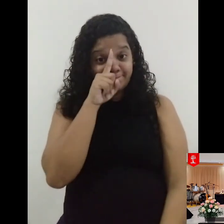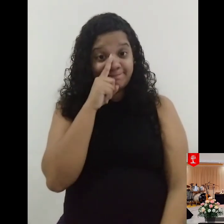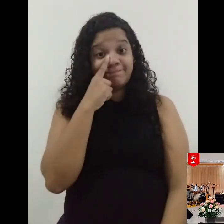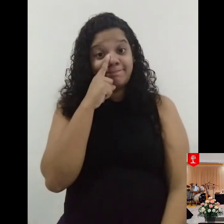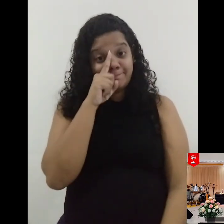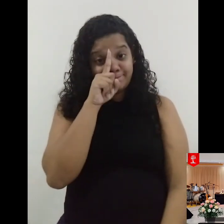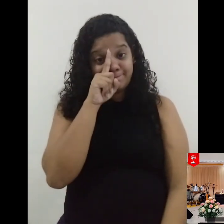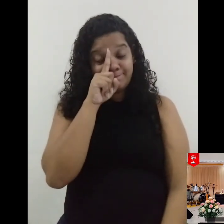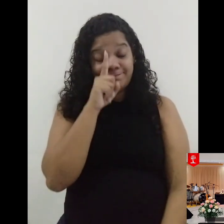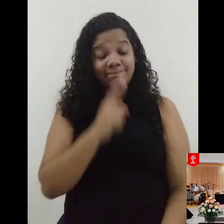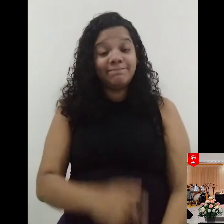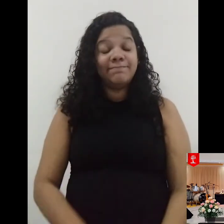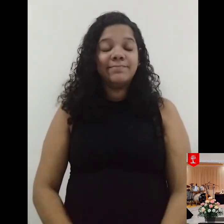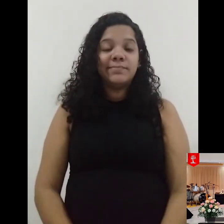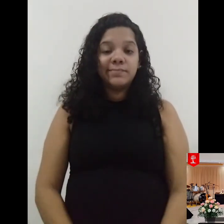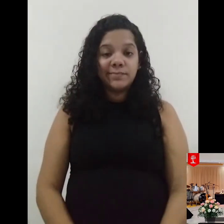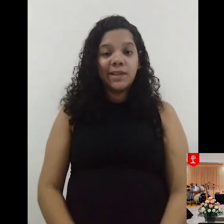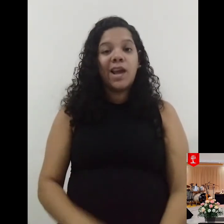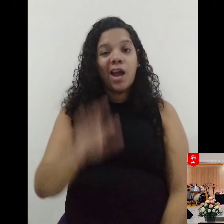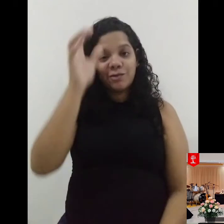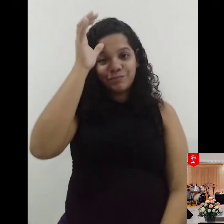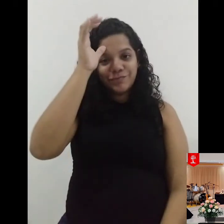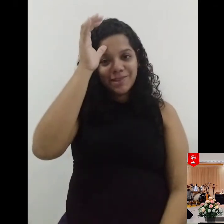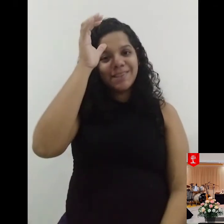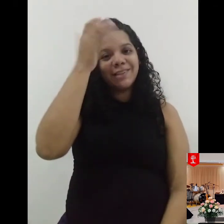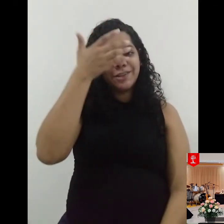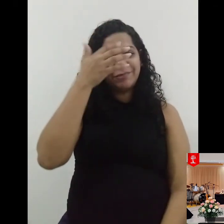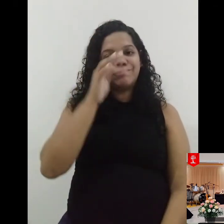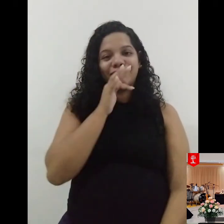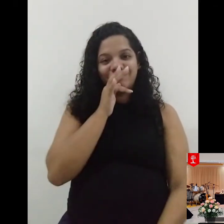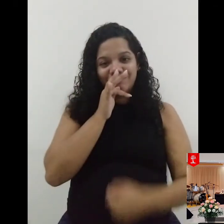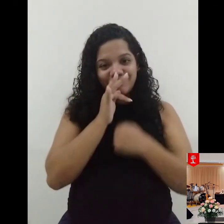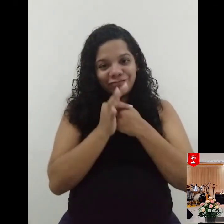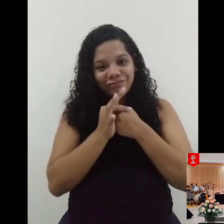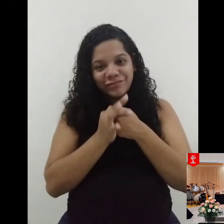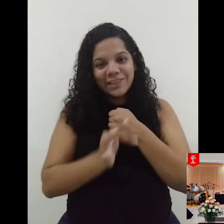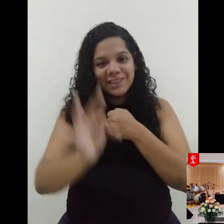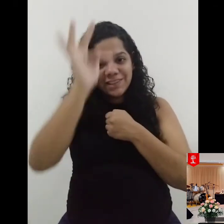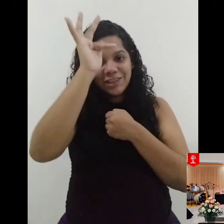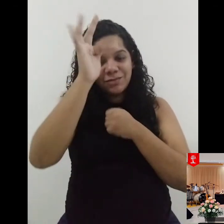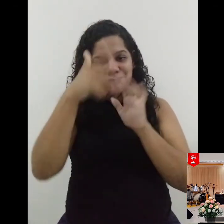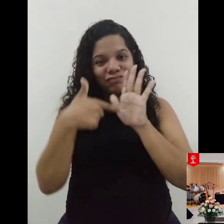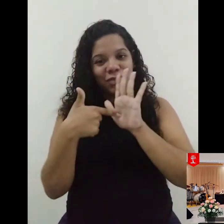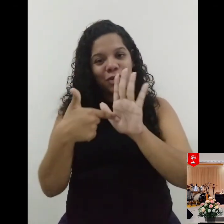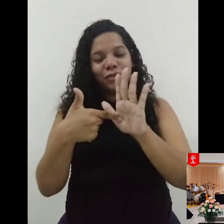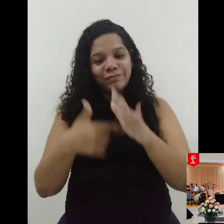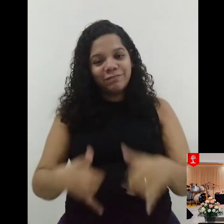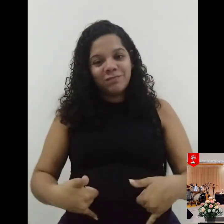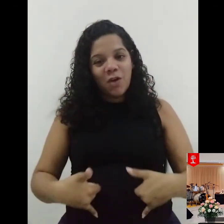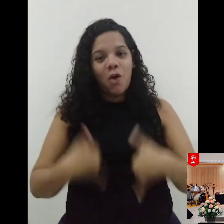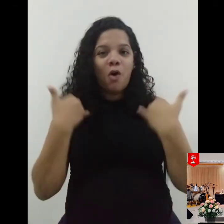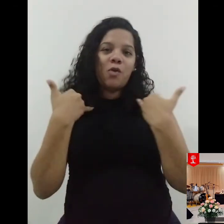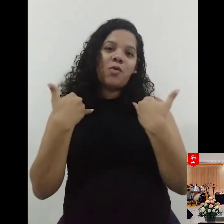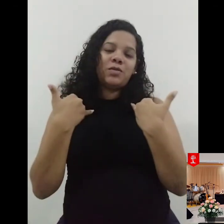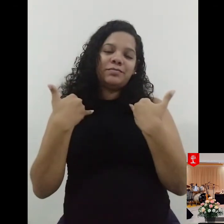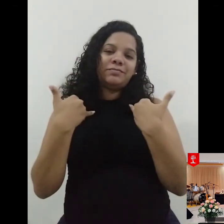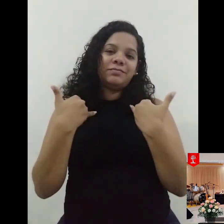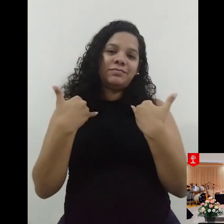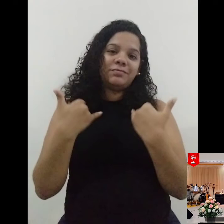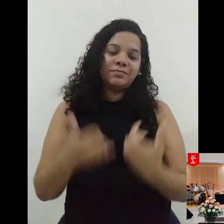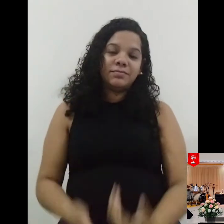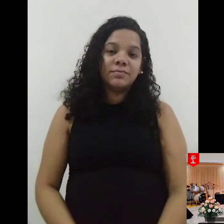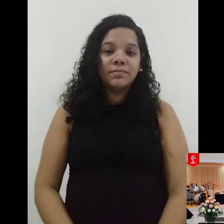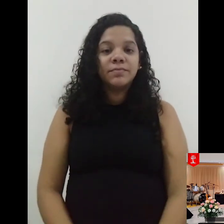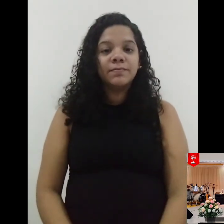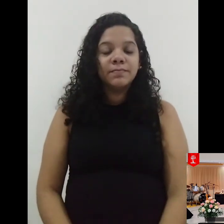reconhecidas, são boas, ações louváveis, mas nós precisamos olhar o que está